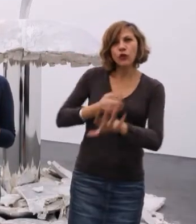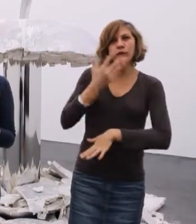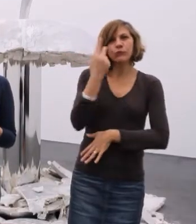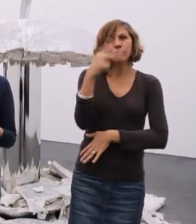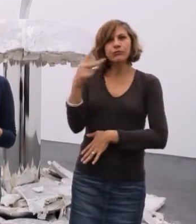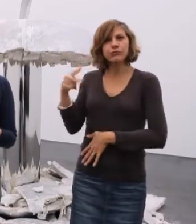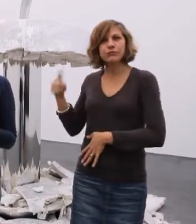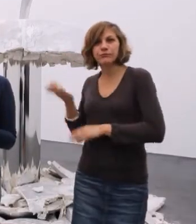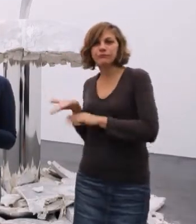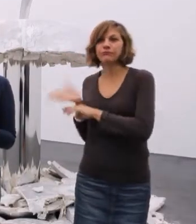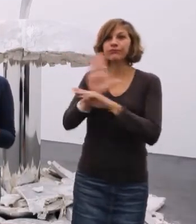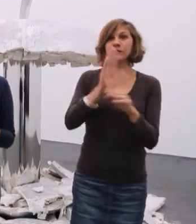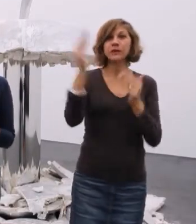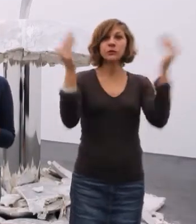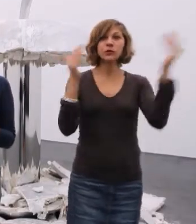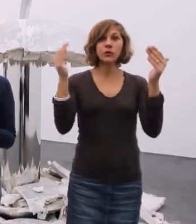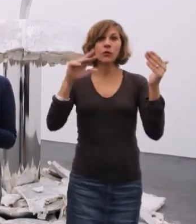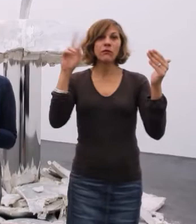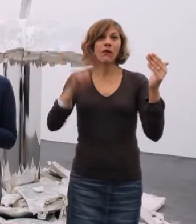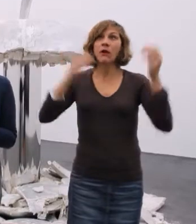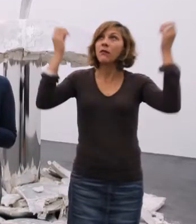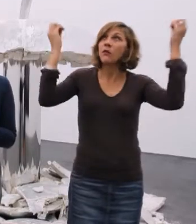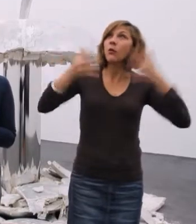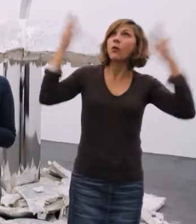un événement indéfinissable.